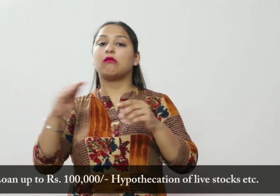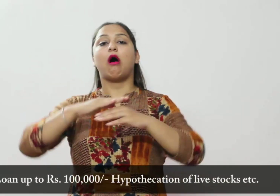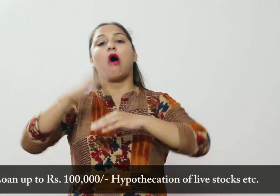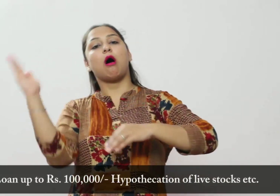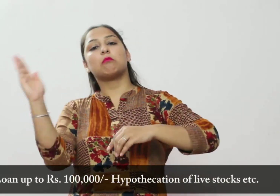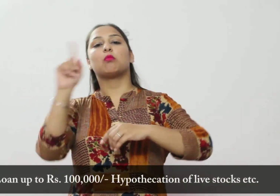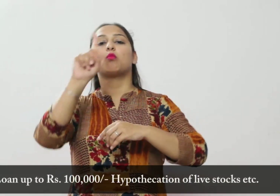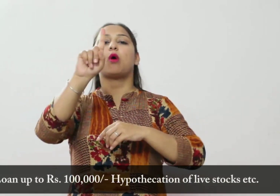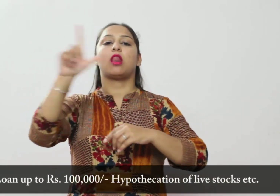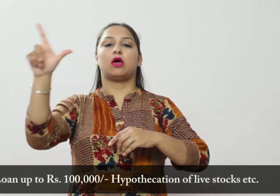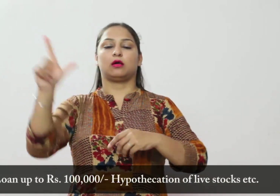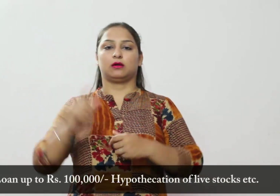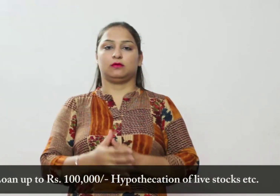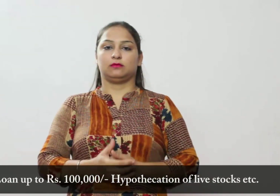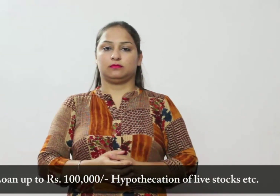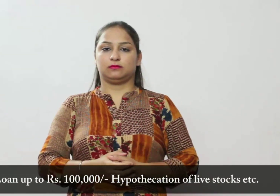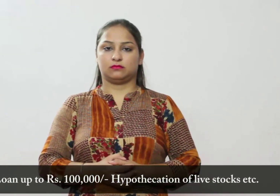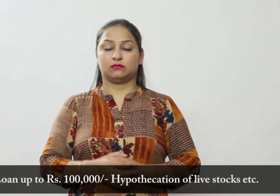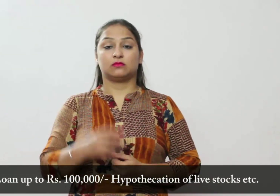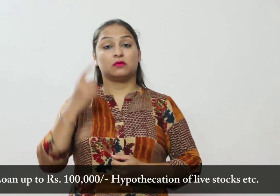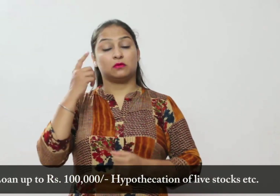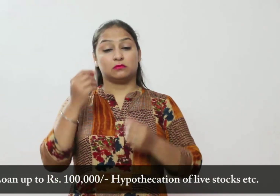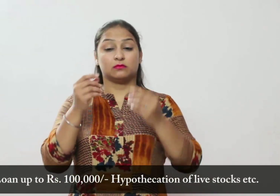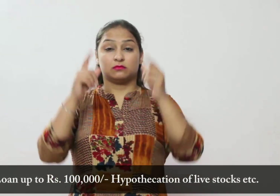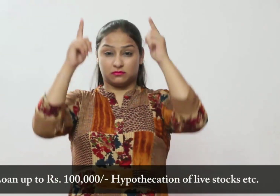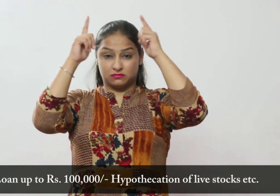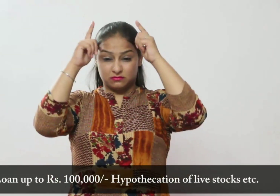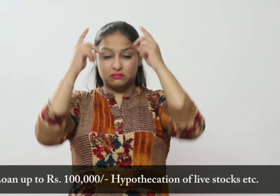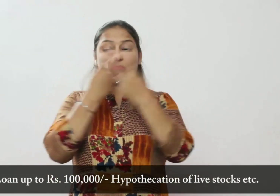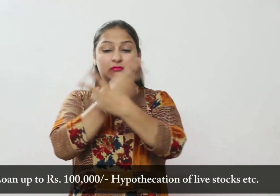1 लाख तक का लोन, पशुधन आदि का हाइपोथिकेशन।